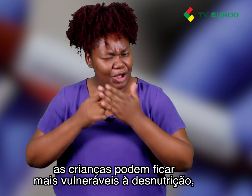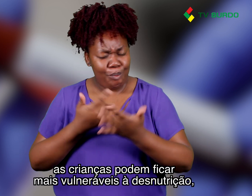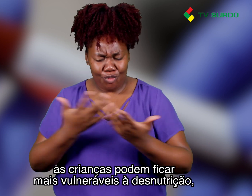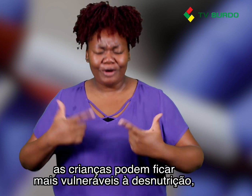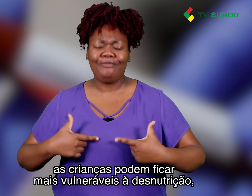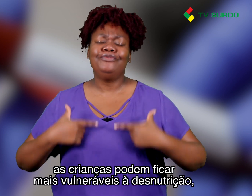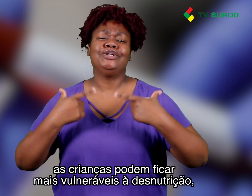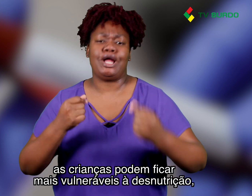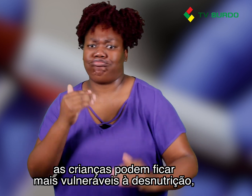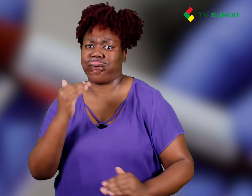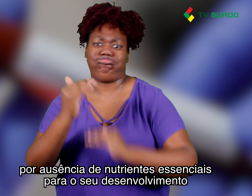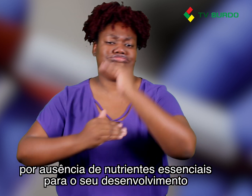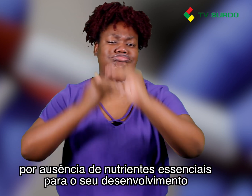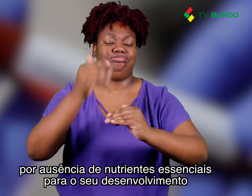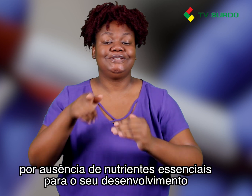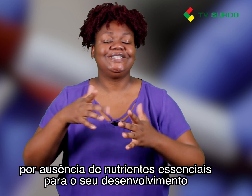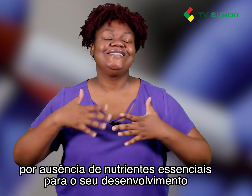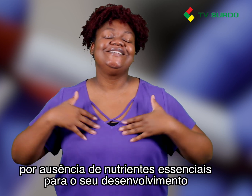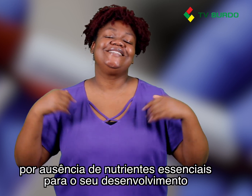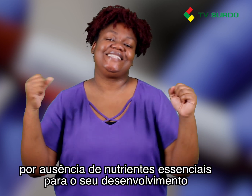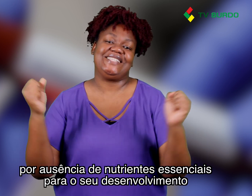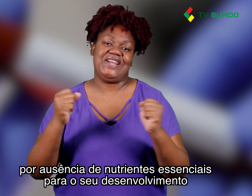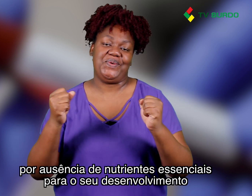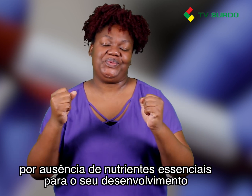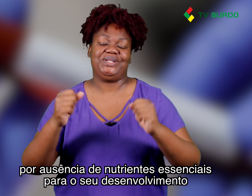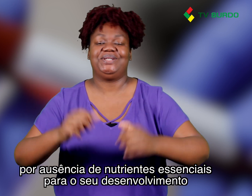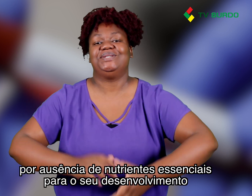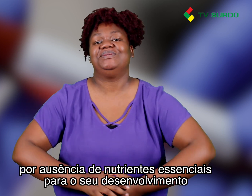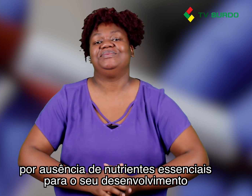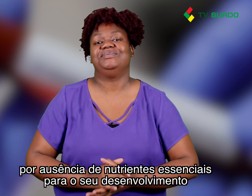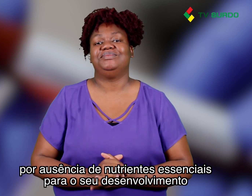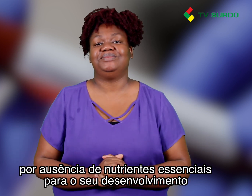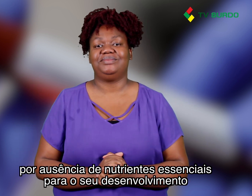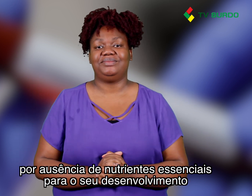vulneráveis à desnutrição por ausência de nutrientes essenciais para o seu desenvolvimento.